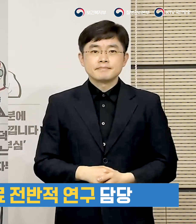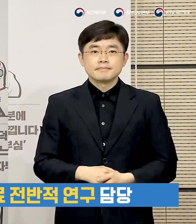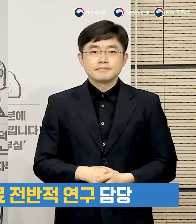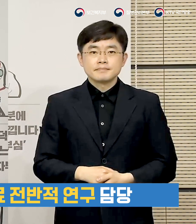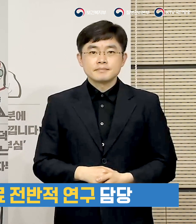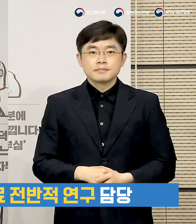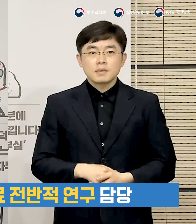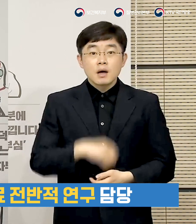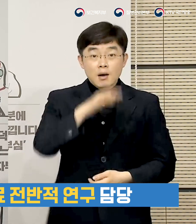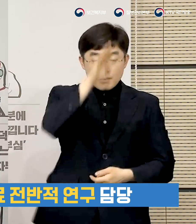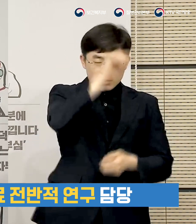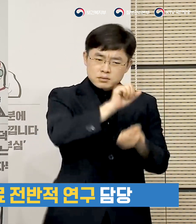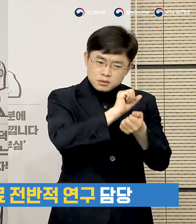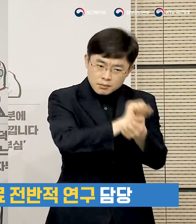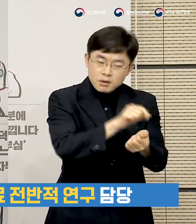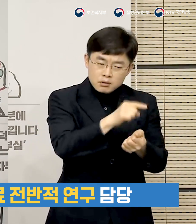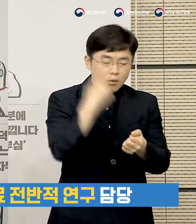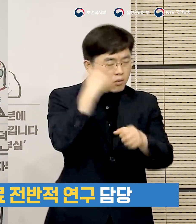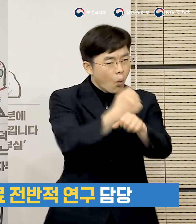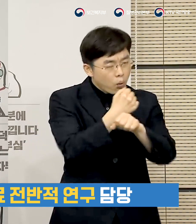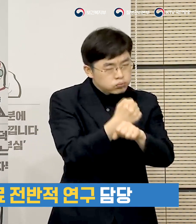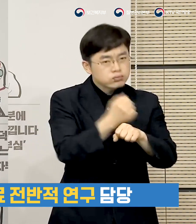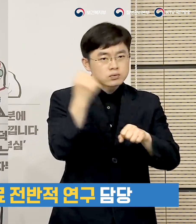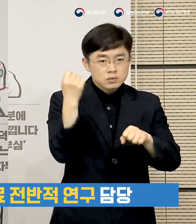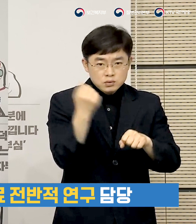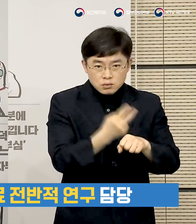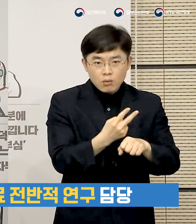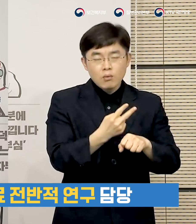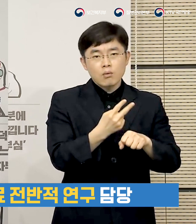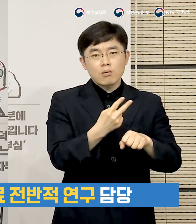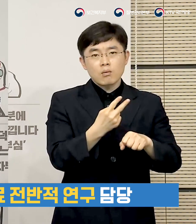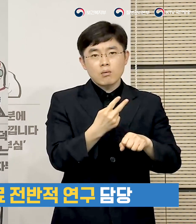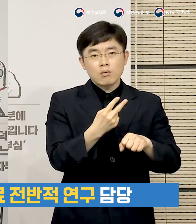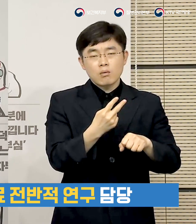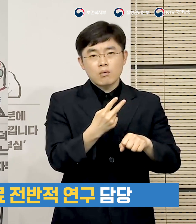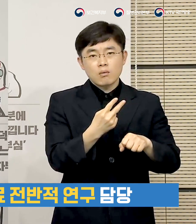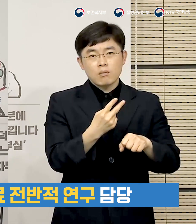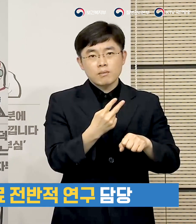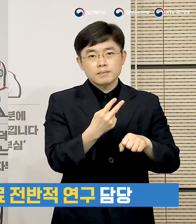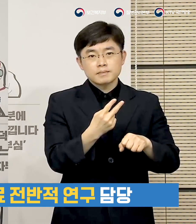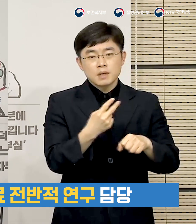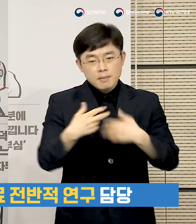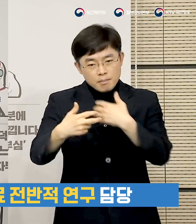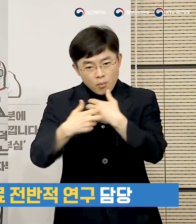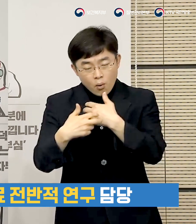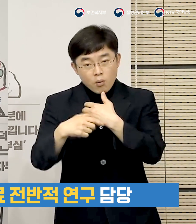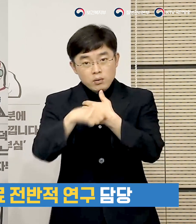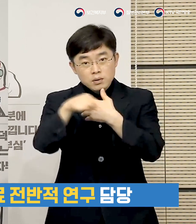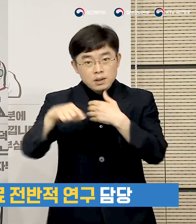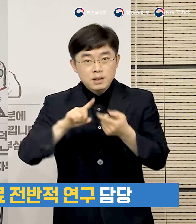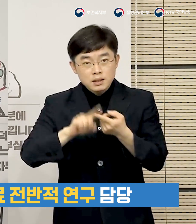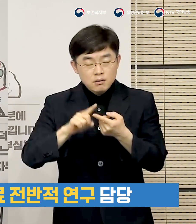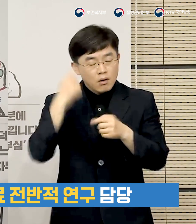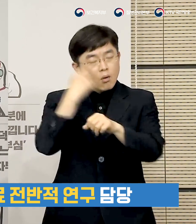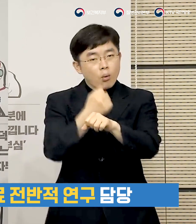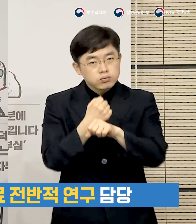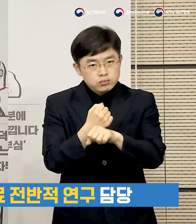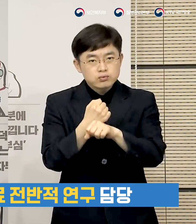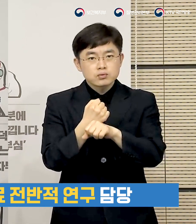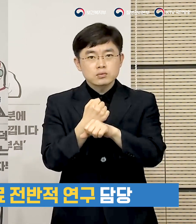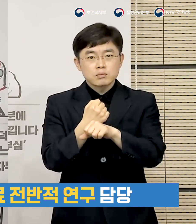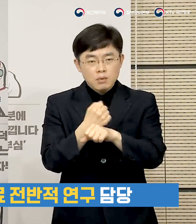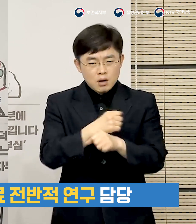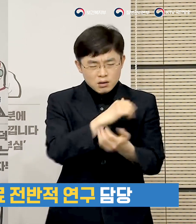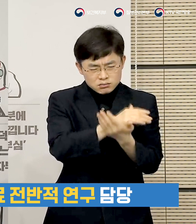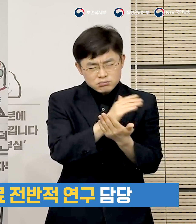이제 감염병에 대한 연구뿐만 아니라 여러 가지 어떤 기초 보건의료와 관련된 연구들 이런 부분들이